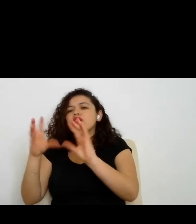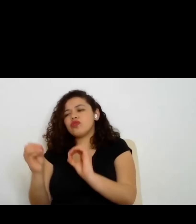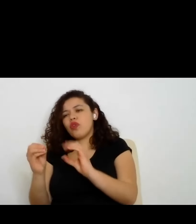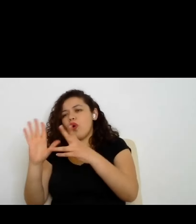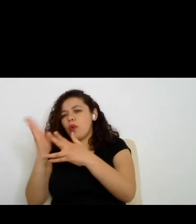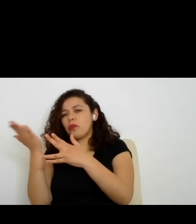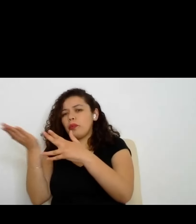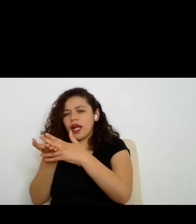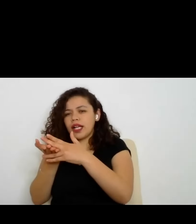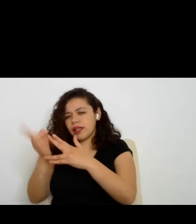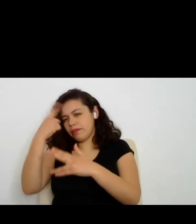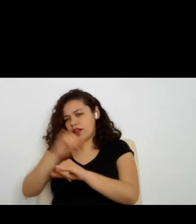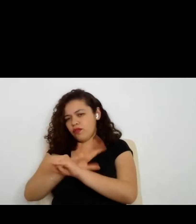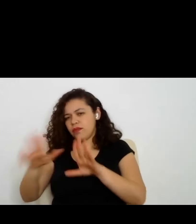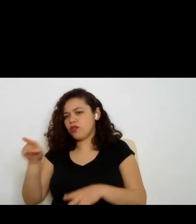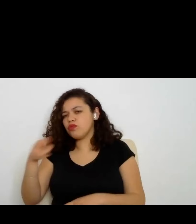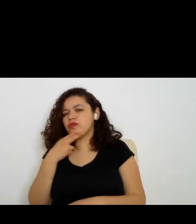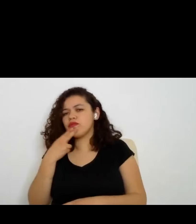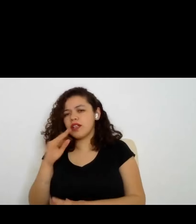de los datos.